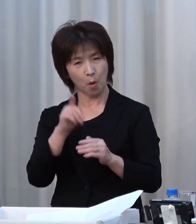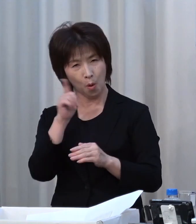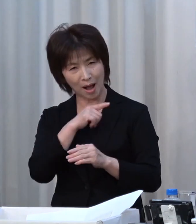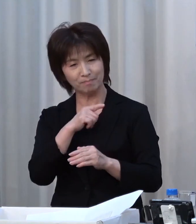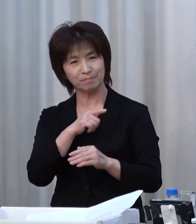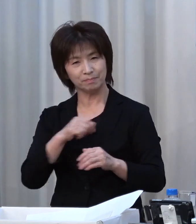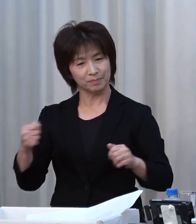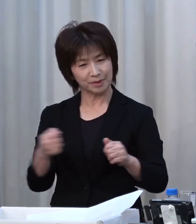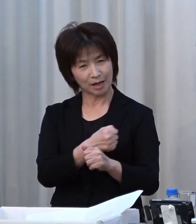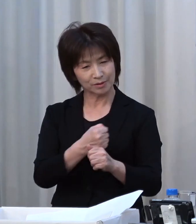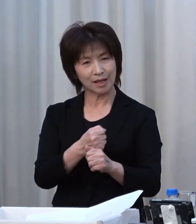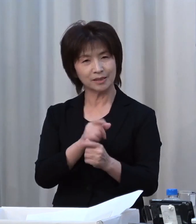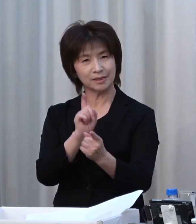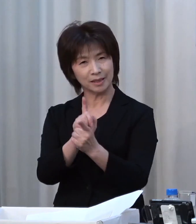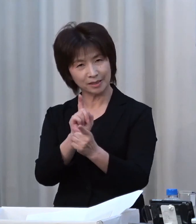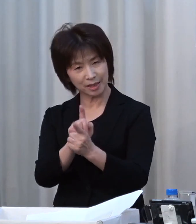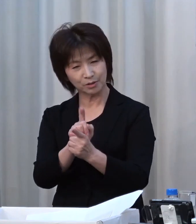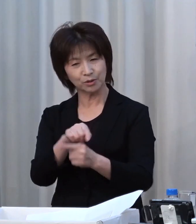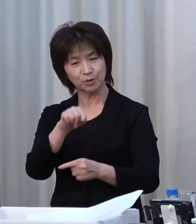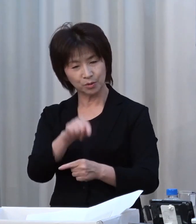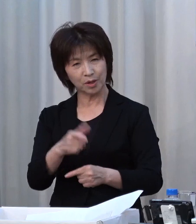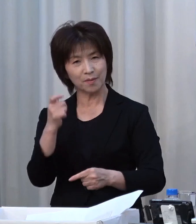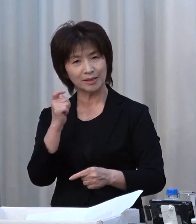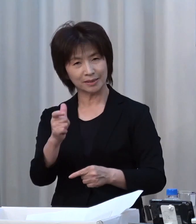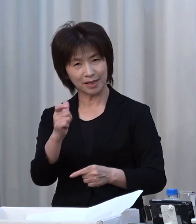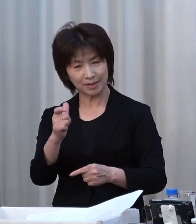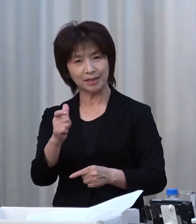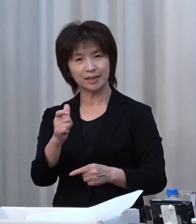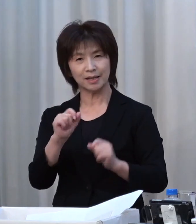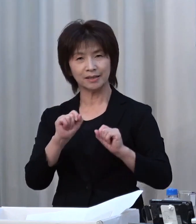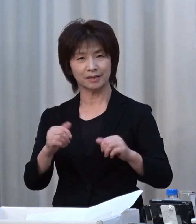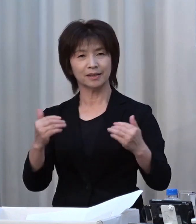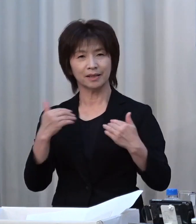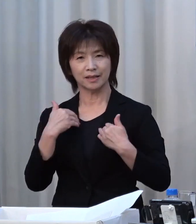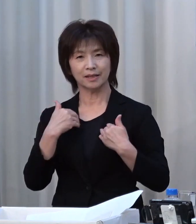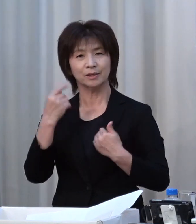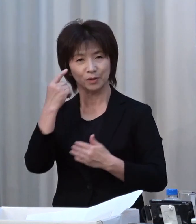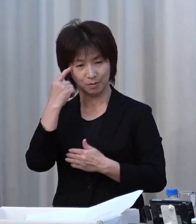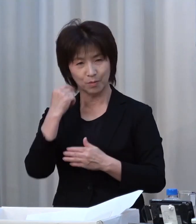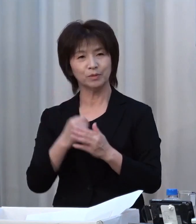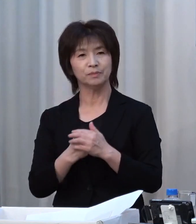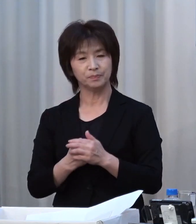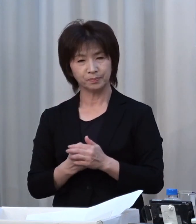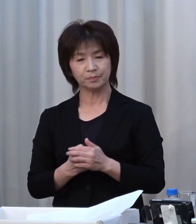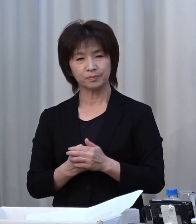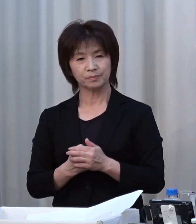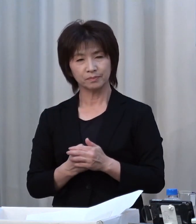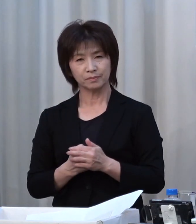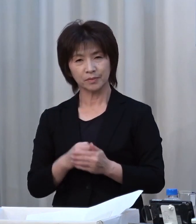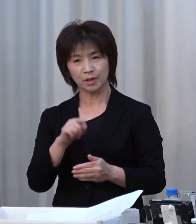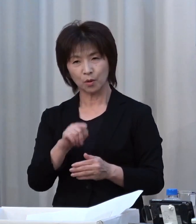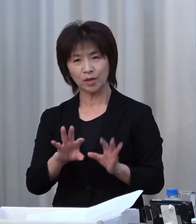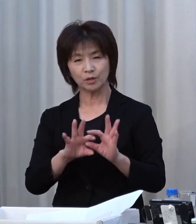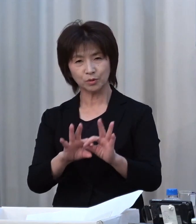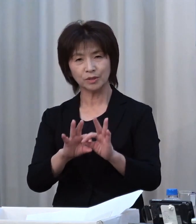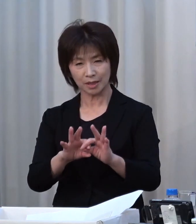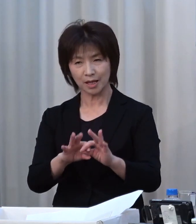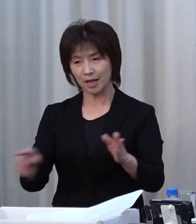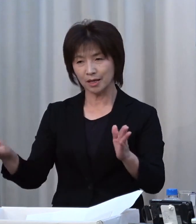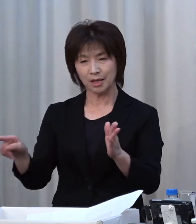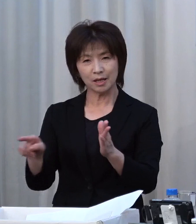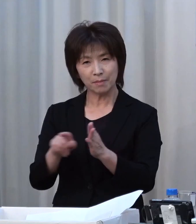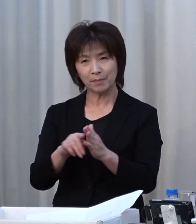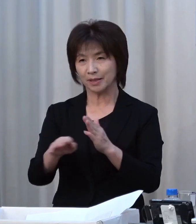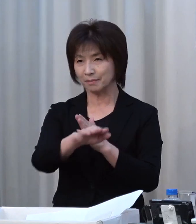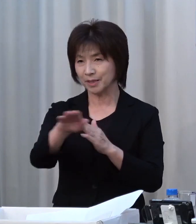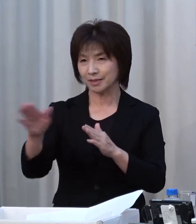策等ですね、これをしっかりまずやっていかないといけないと、そういうようなことですので、今まで